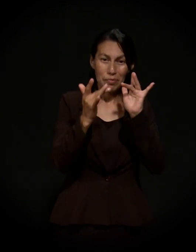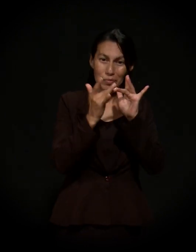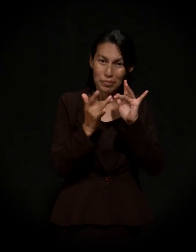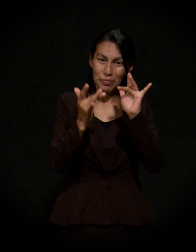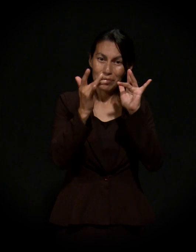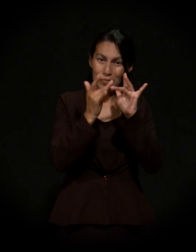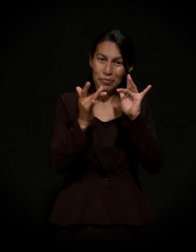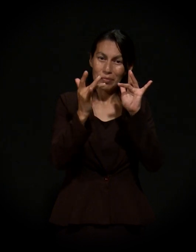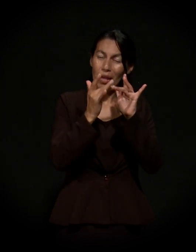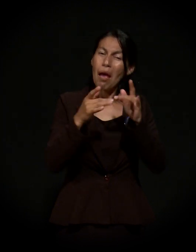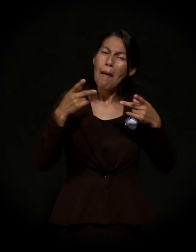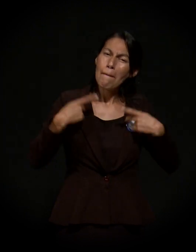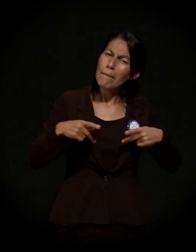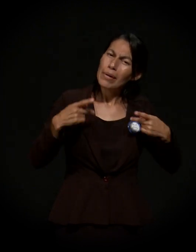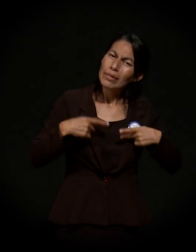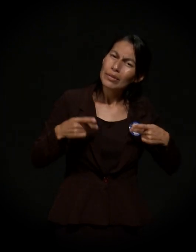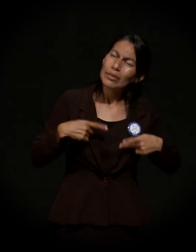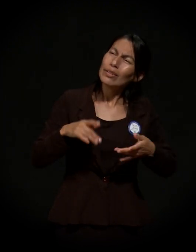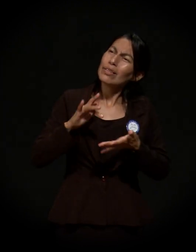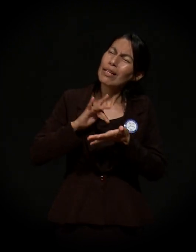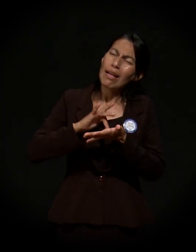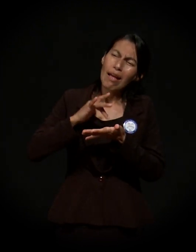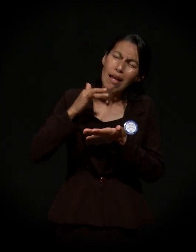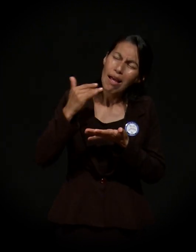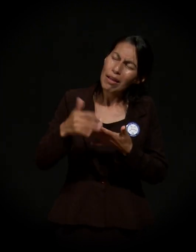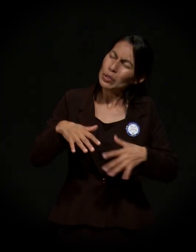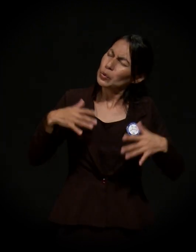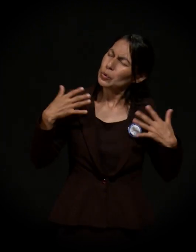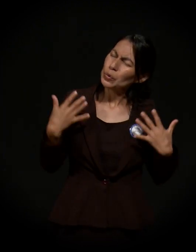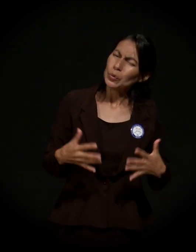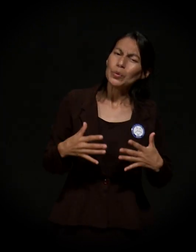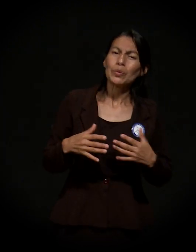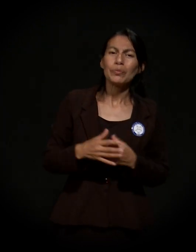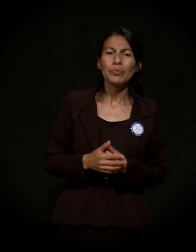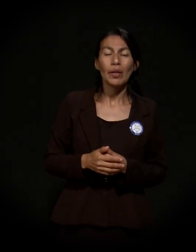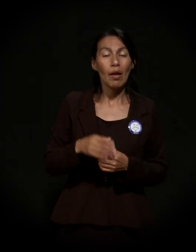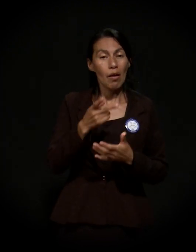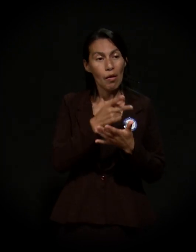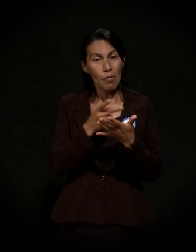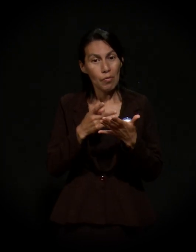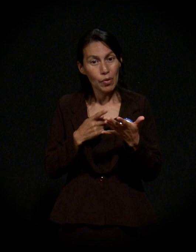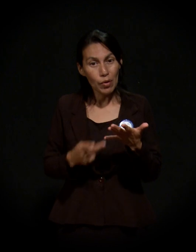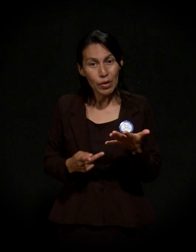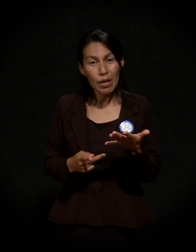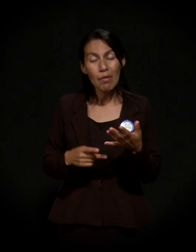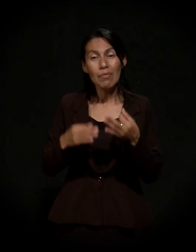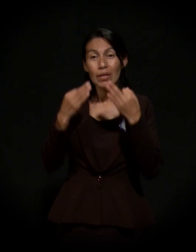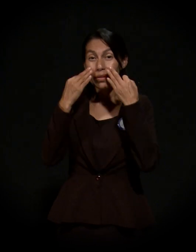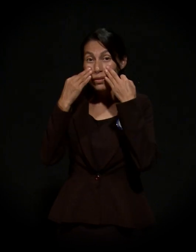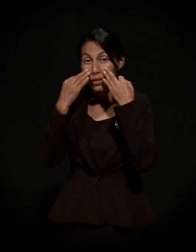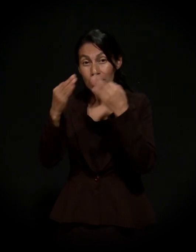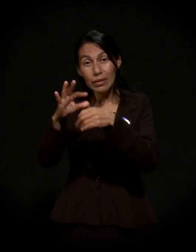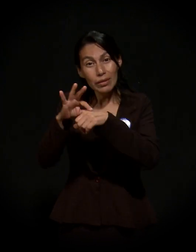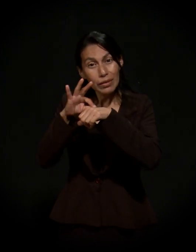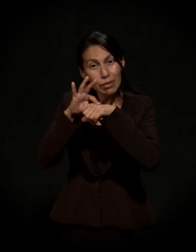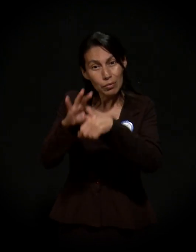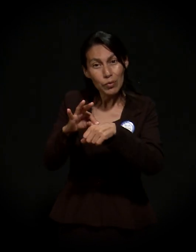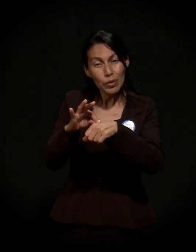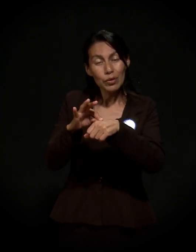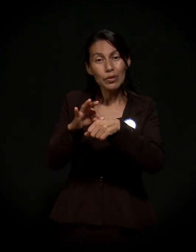mucha gente ha manifestado su agradecimiento porque los programas,